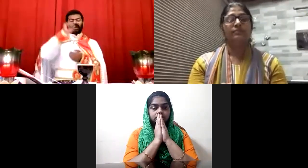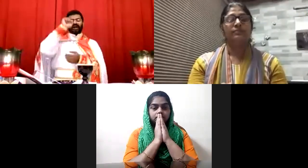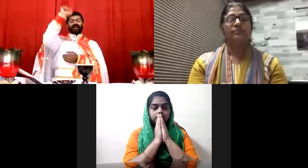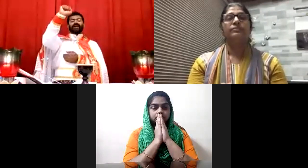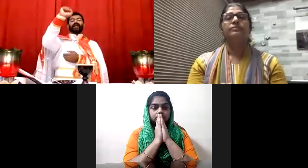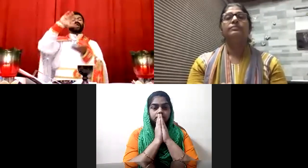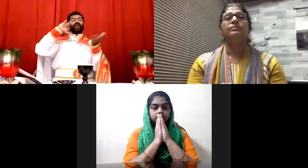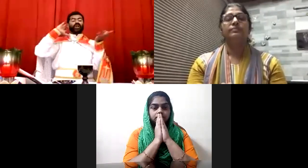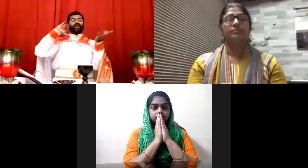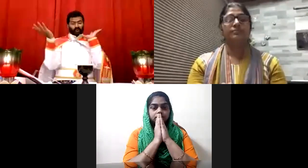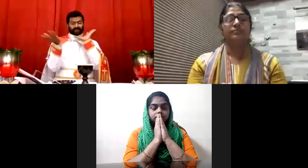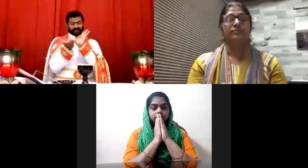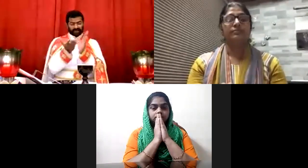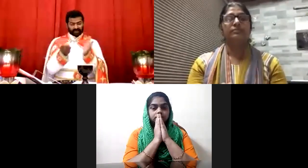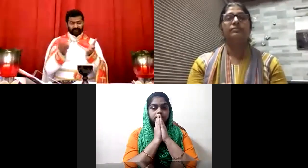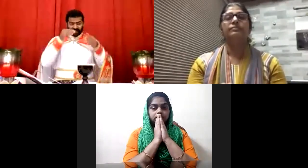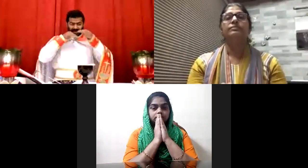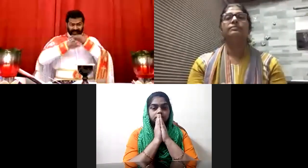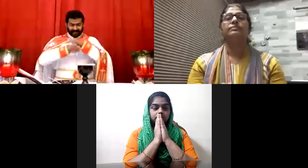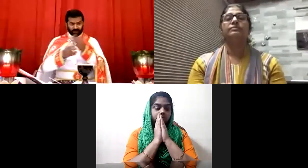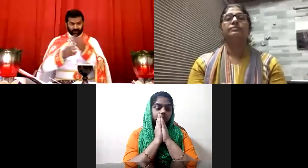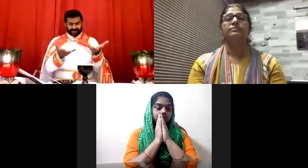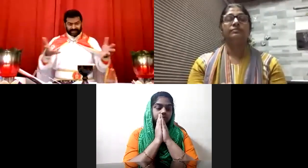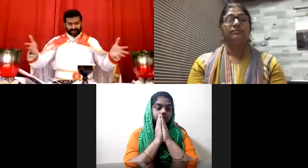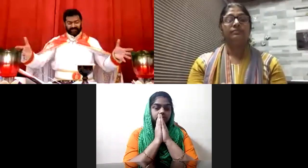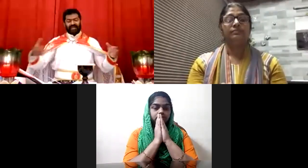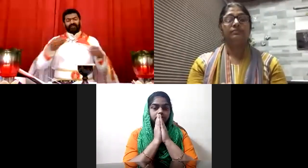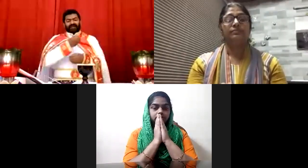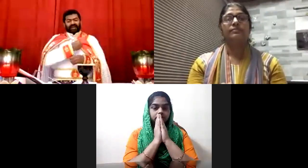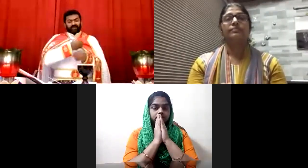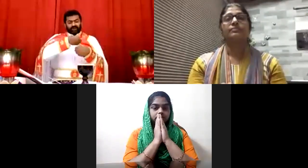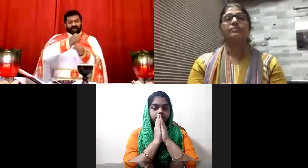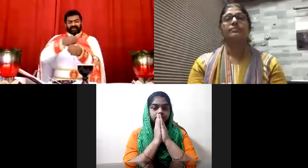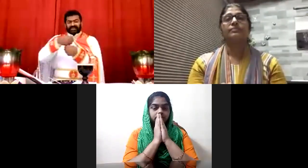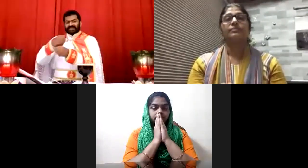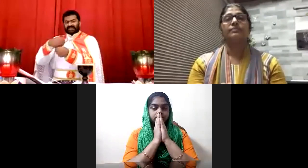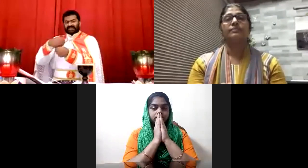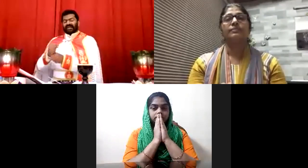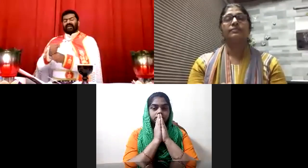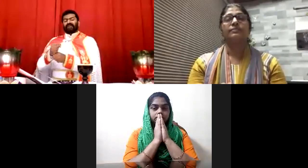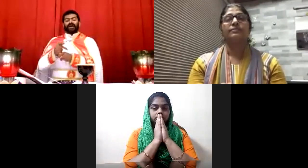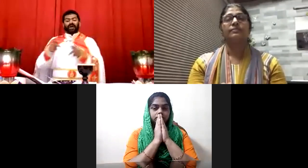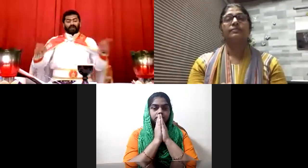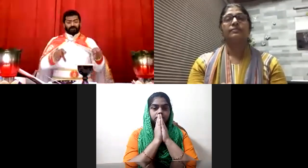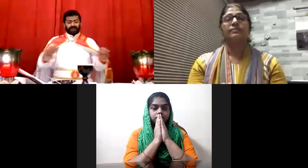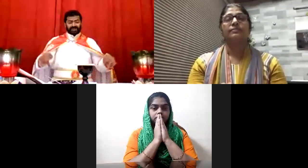എന്തുകൊണ്ടെന്നാൽ അങ്ങ് ലോകത്തെയും അതിലുള്ള സകലത്തെയും കനിവോടെ